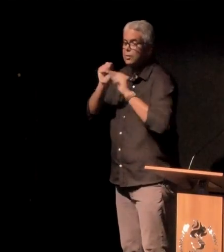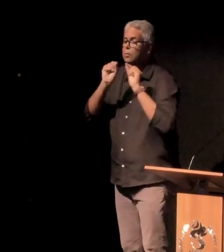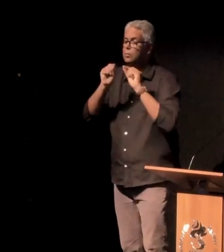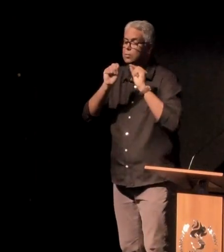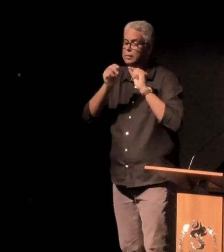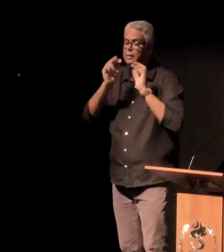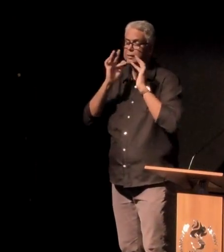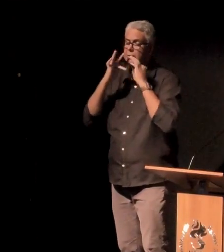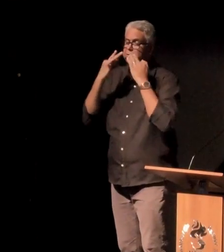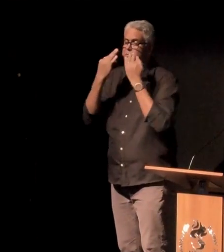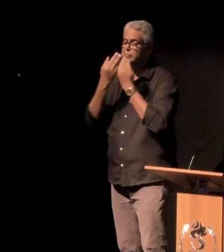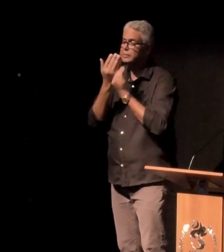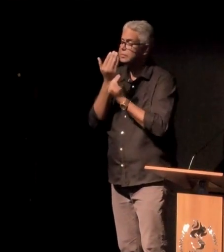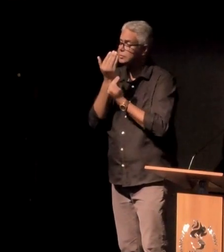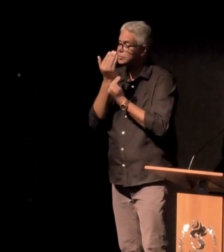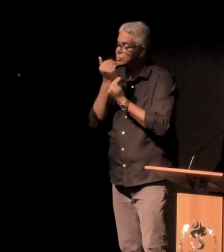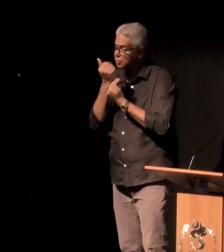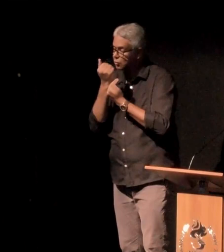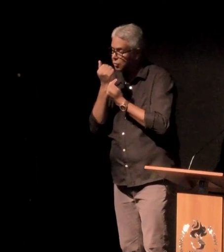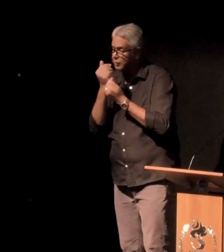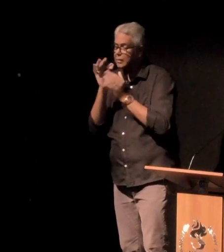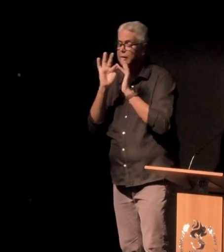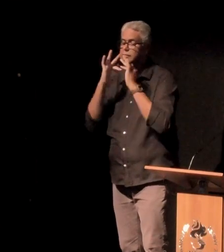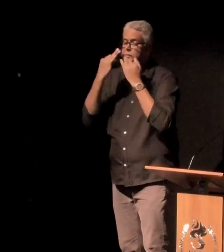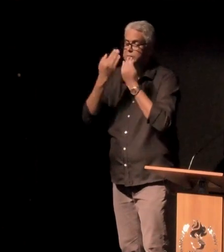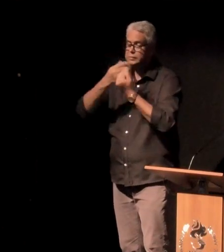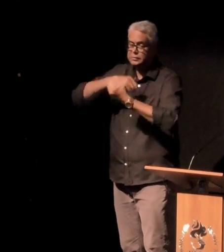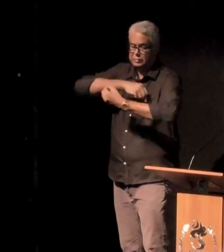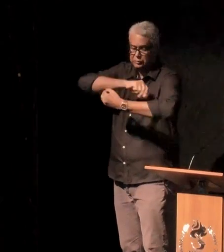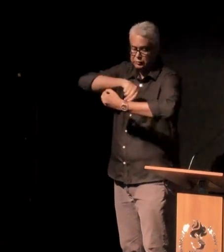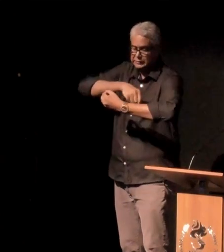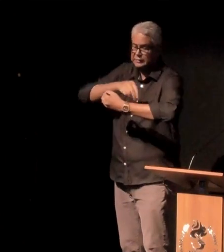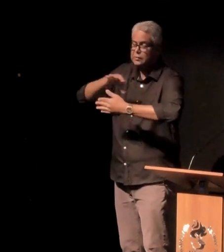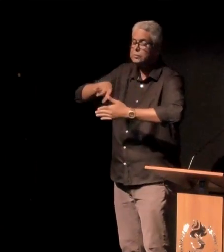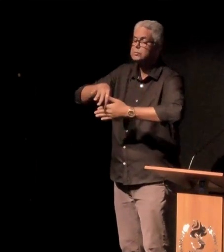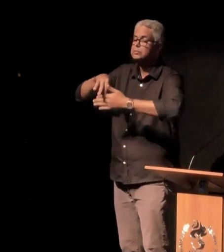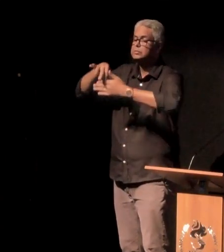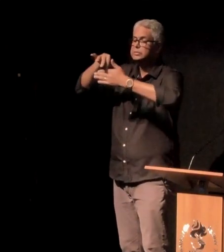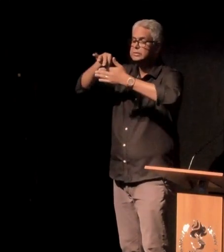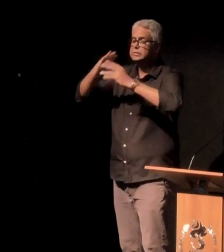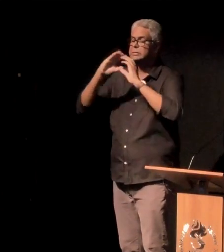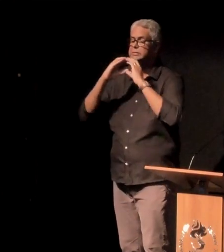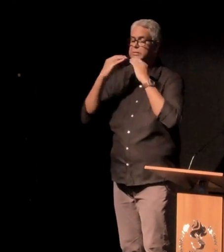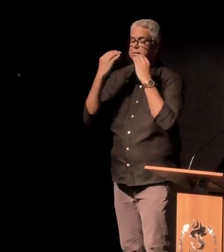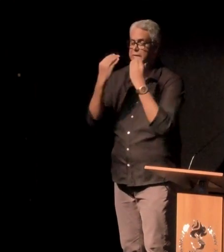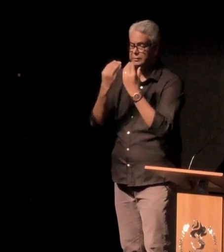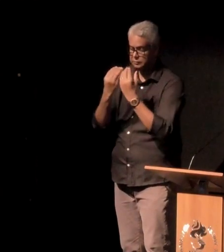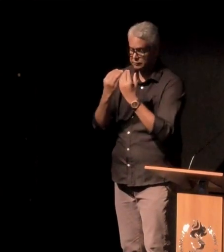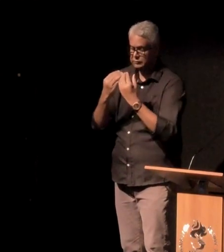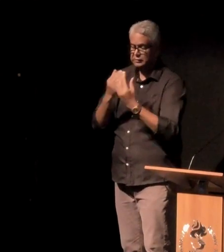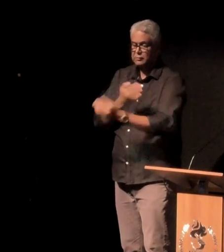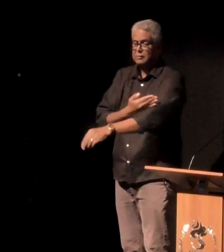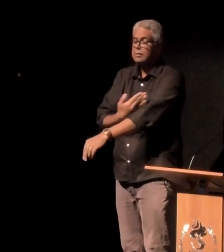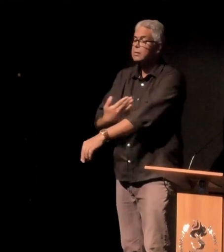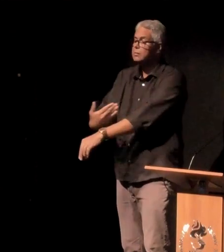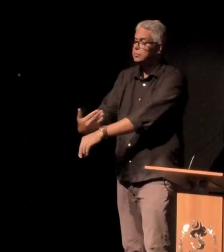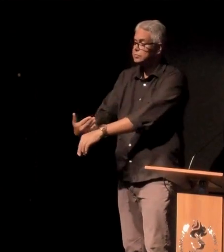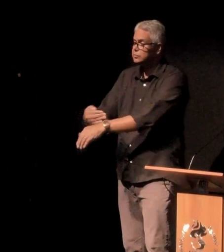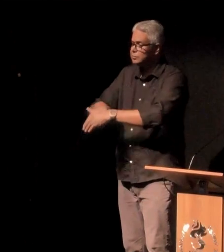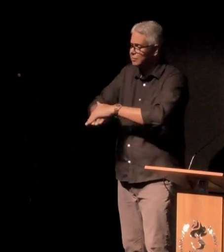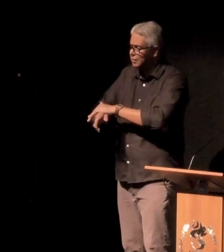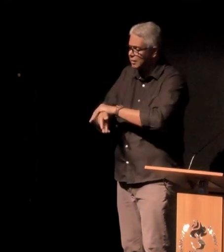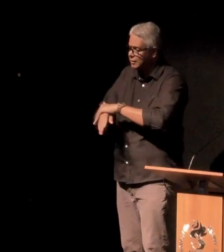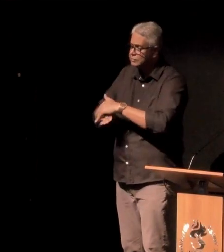cozinham o que que as pessoas as lideranças né é daquelas comunidades as cozinheiras daquela